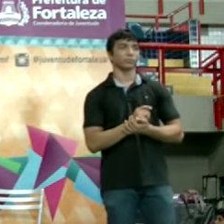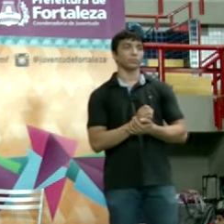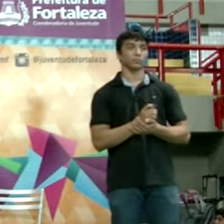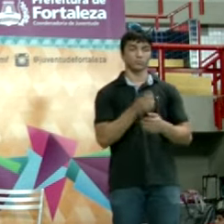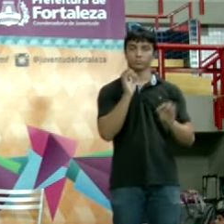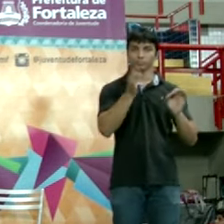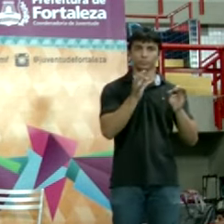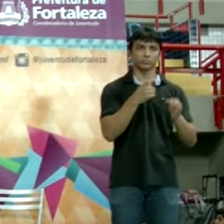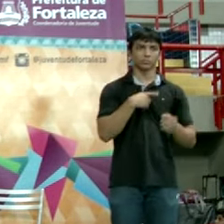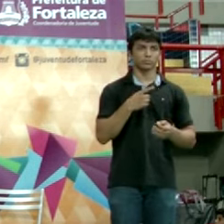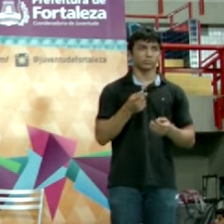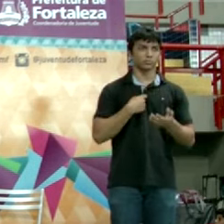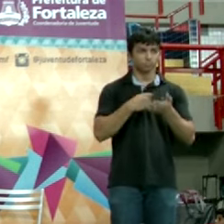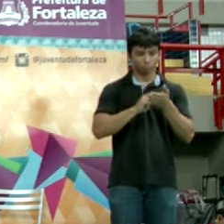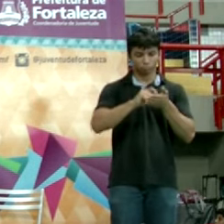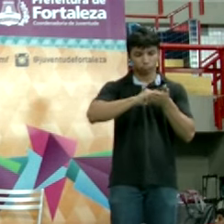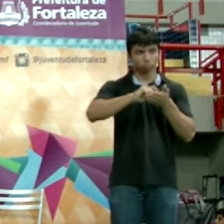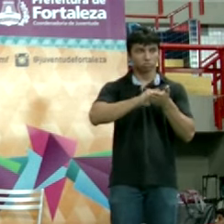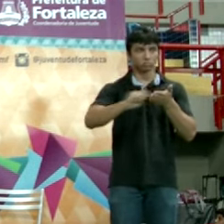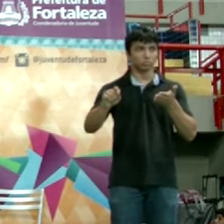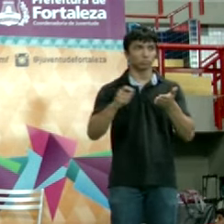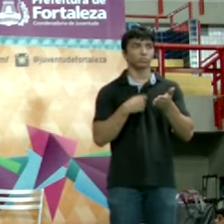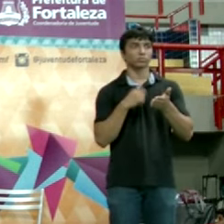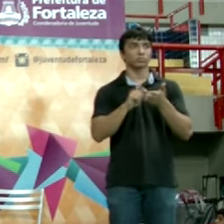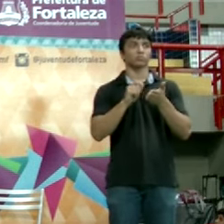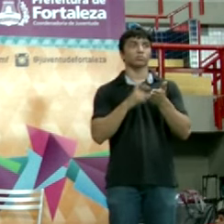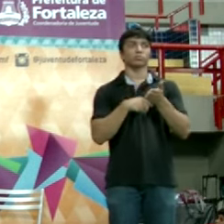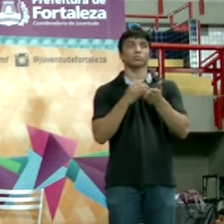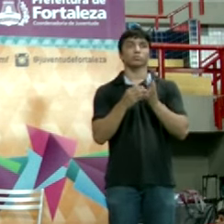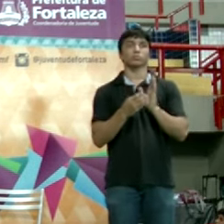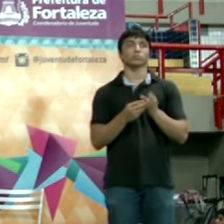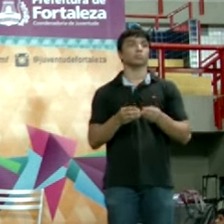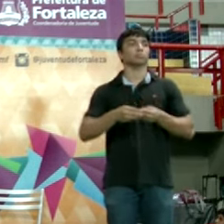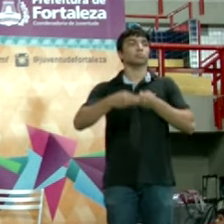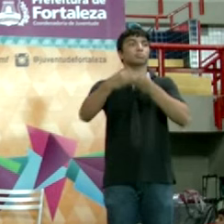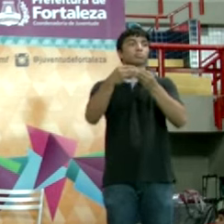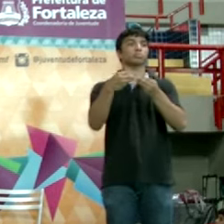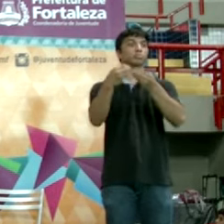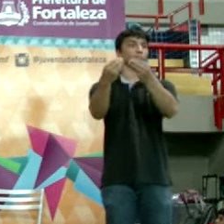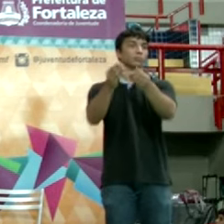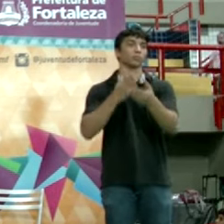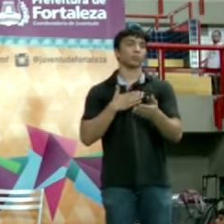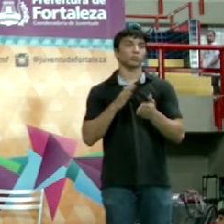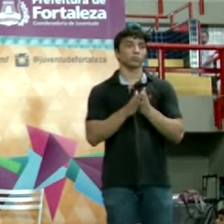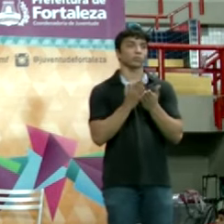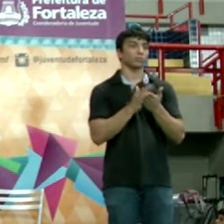dei o livro a ele. Ó, que enxerido, o cara tem muito mais livro do que eu escrito e eu vim entregar o meu para ele.